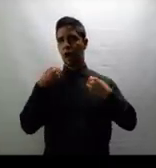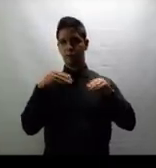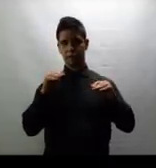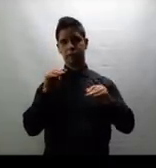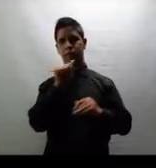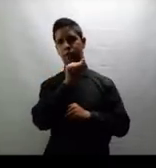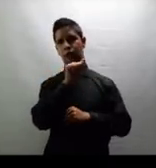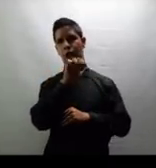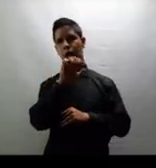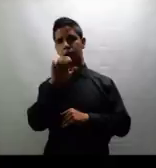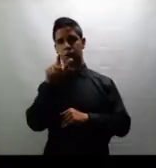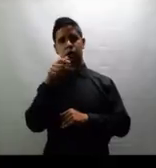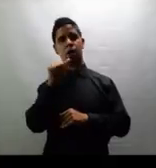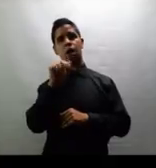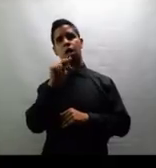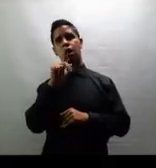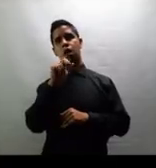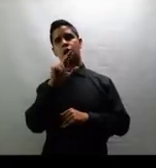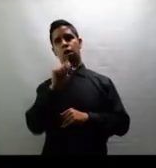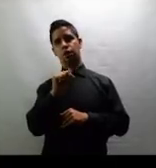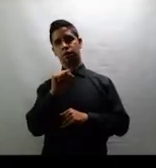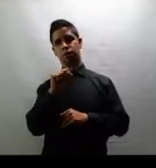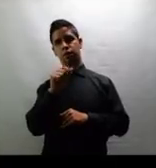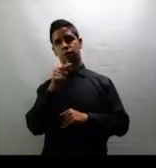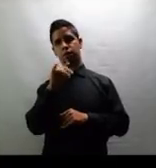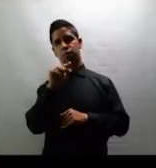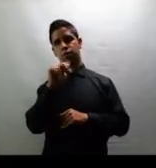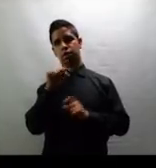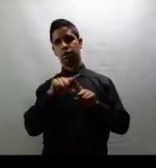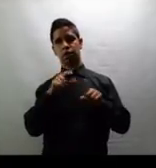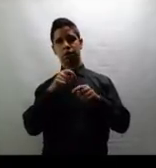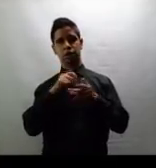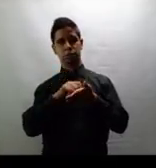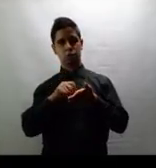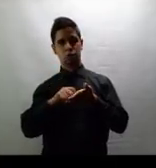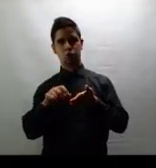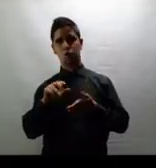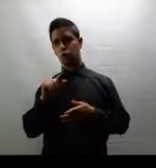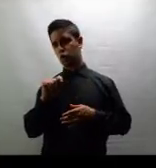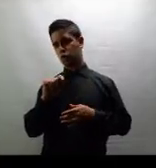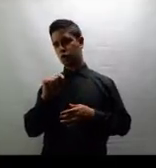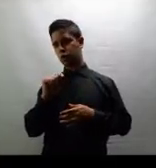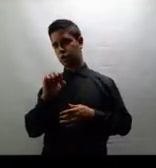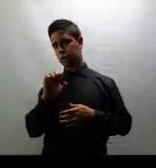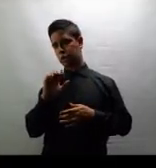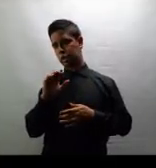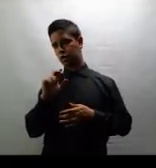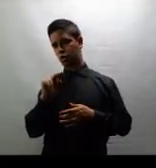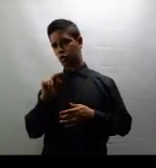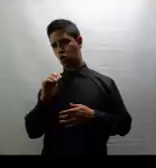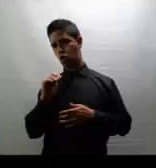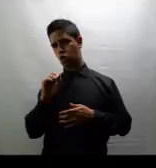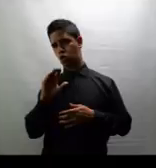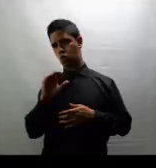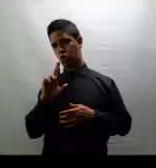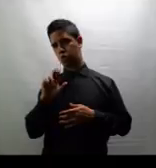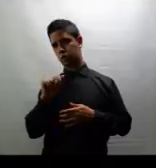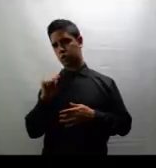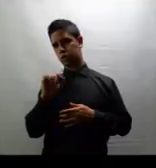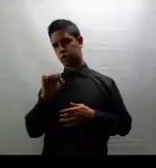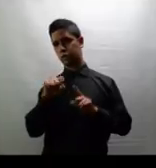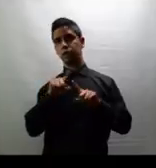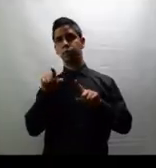telefónica pues andrés jiménez el jíbaro escribió los tecnócratas que tenía que ver con lo que era la una